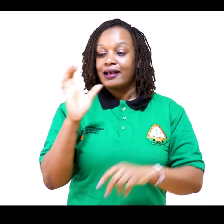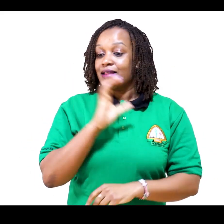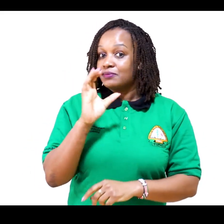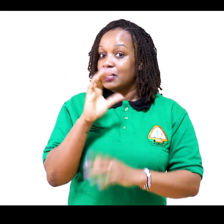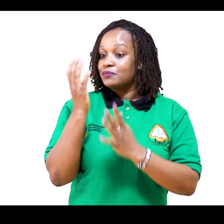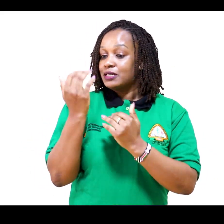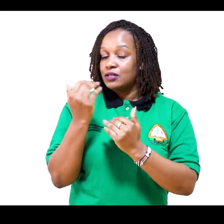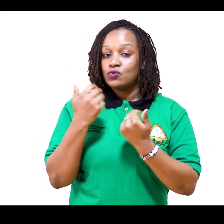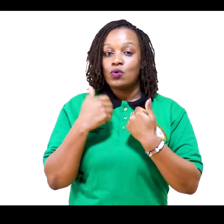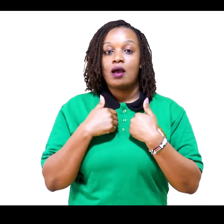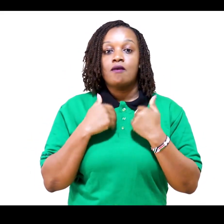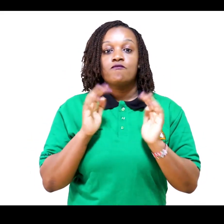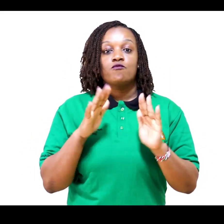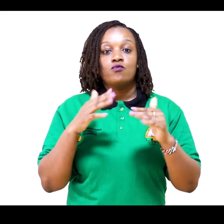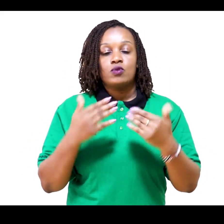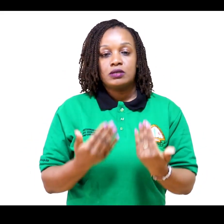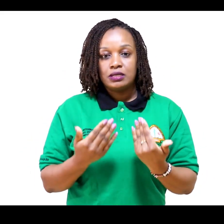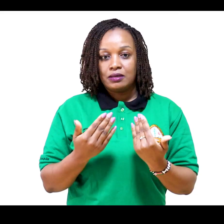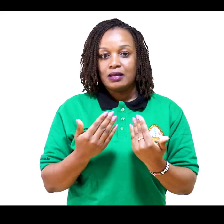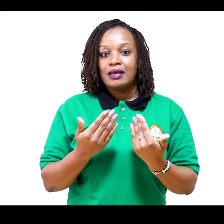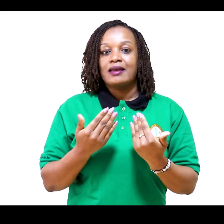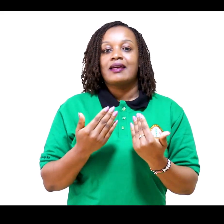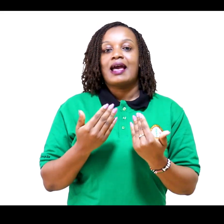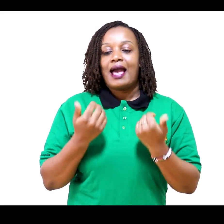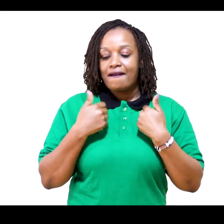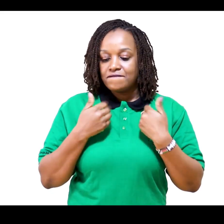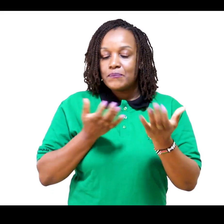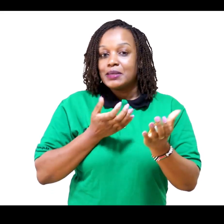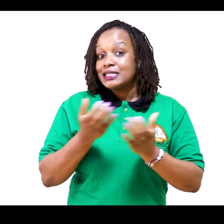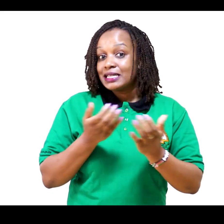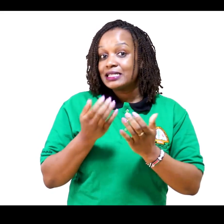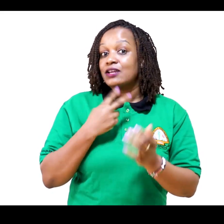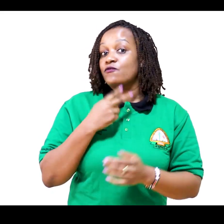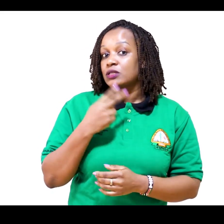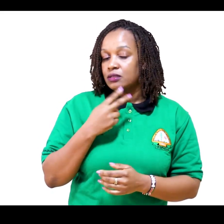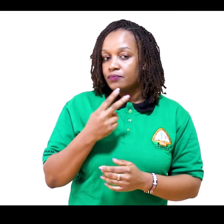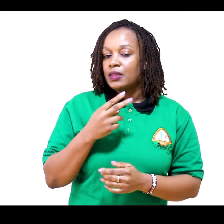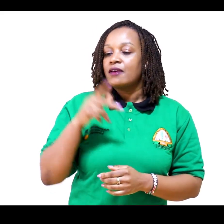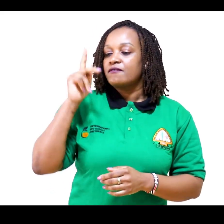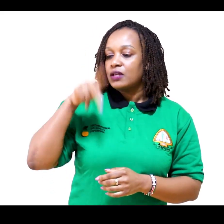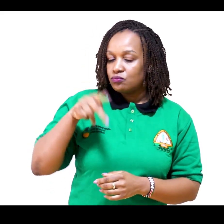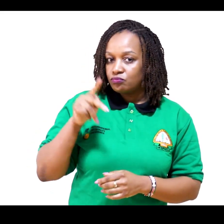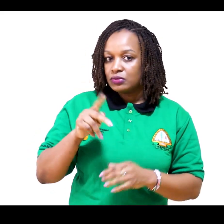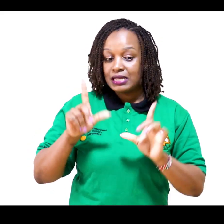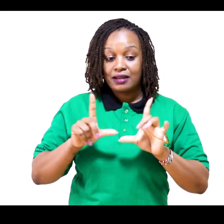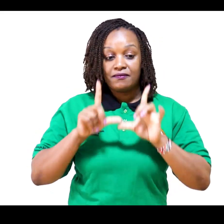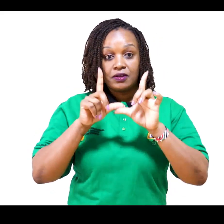na zifuatazo: ankara ya kibiashara, cheti cha phytosanitary kutoka nchi ya